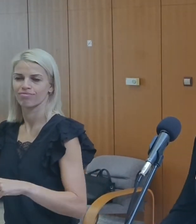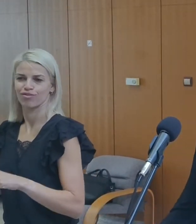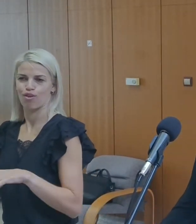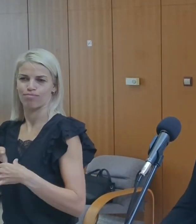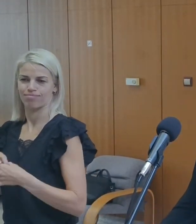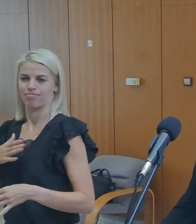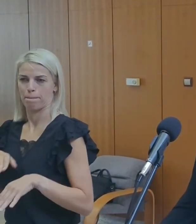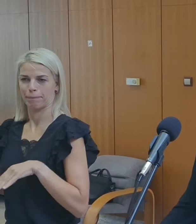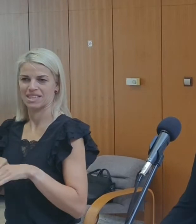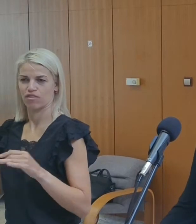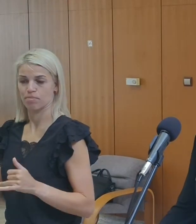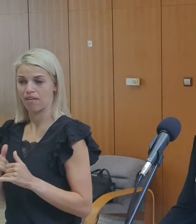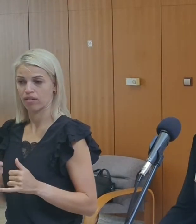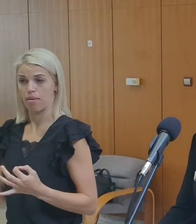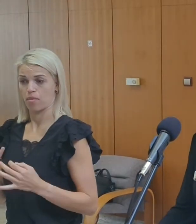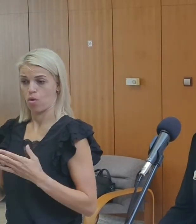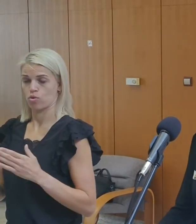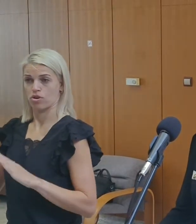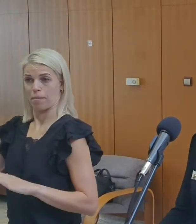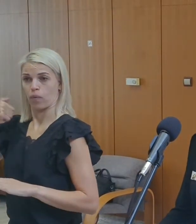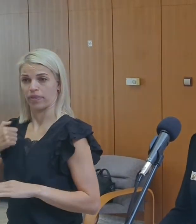sme minulý týždeň predložili